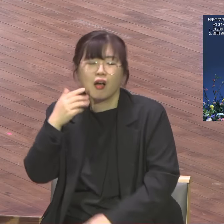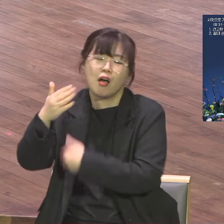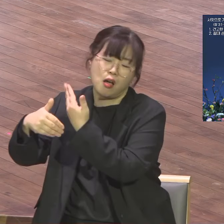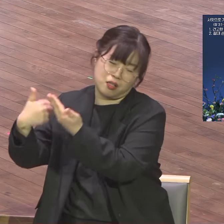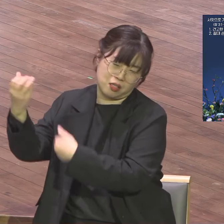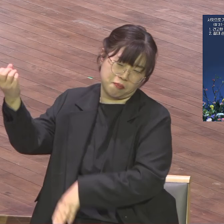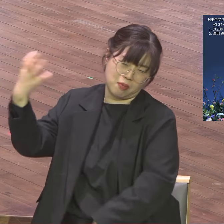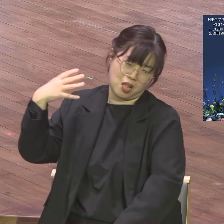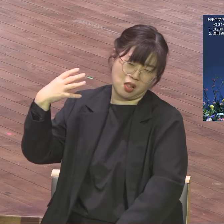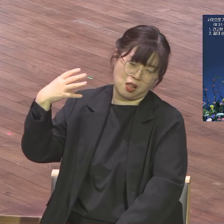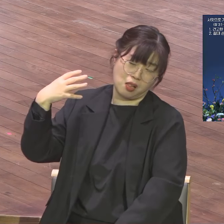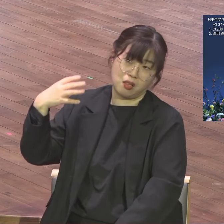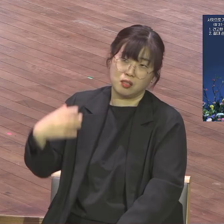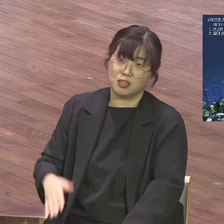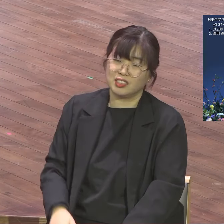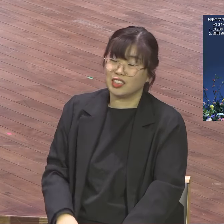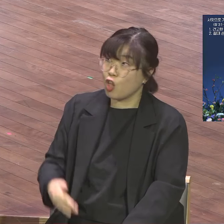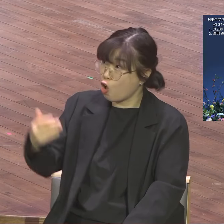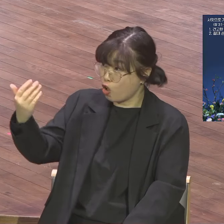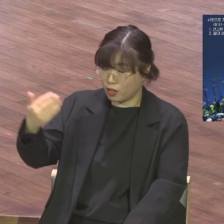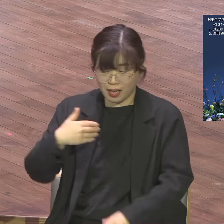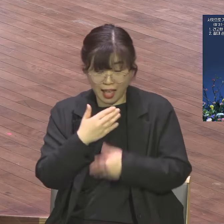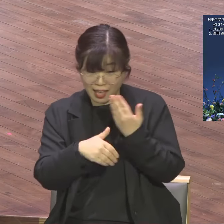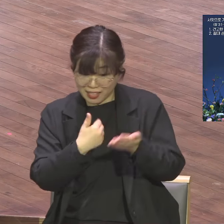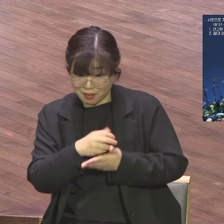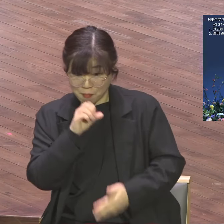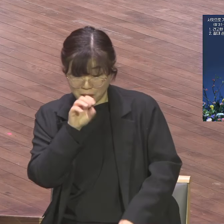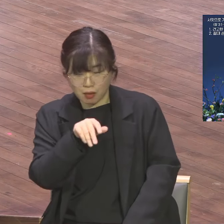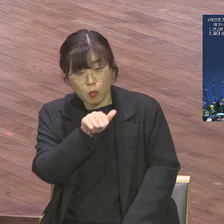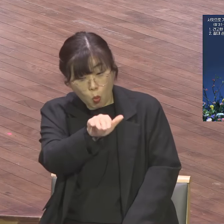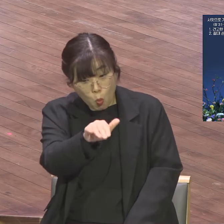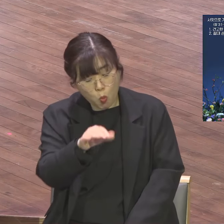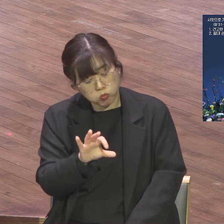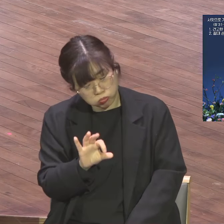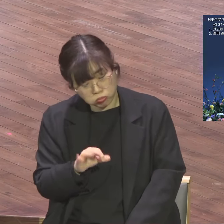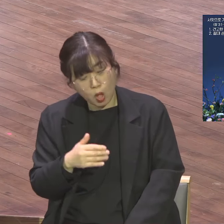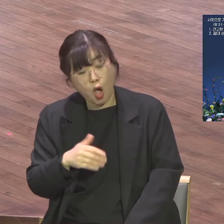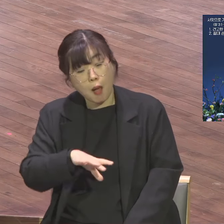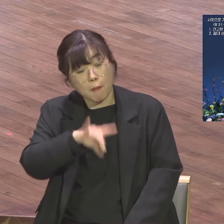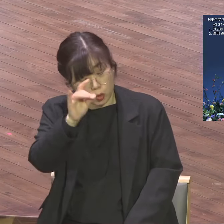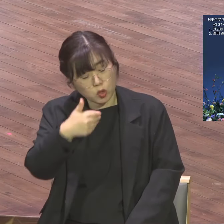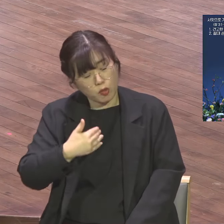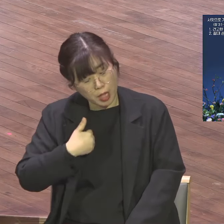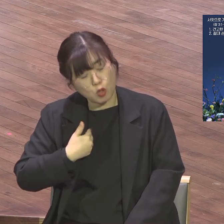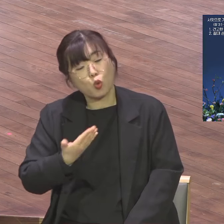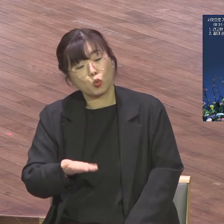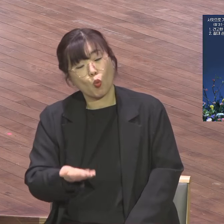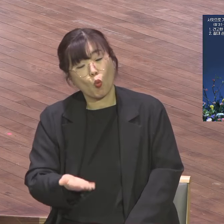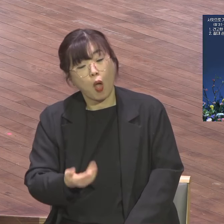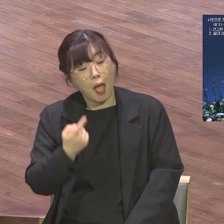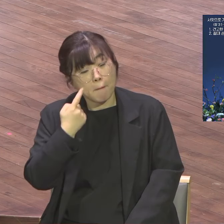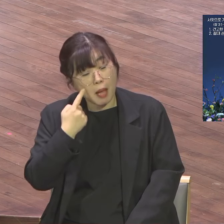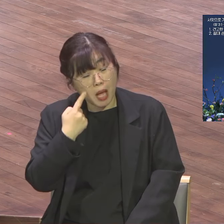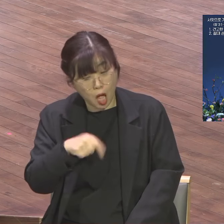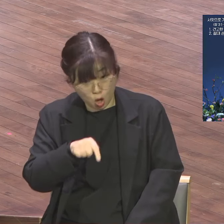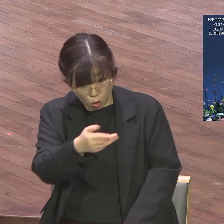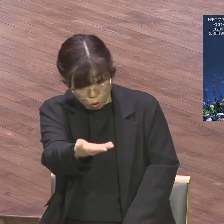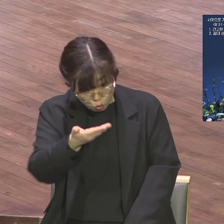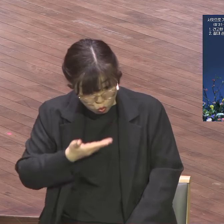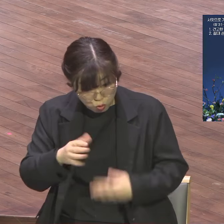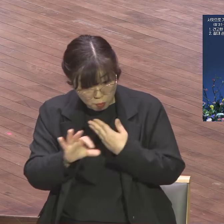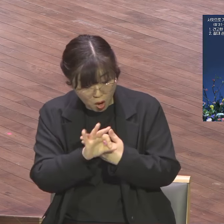그러면 내가 창고에 포도주가 가득 적필에 그냥 포도주가 넘치게 내가 응답해